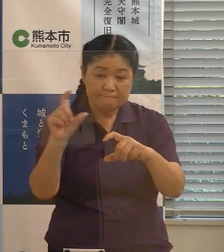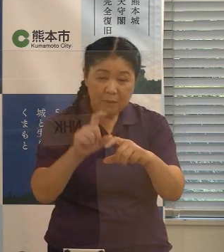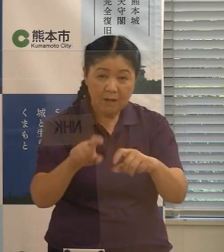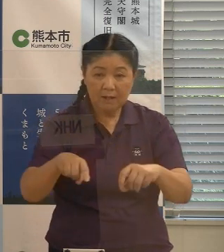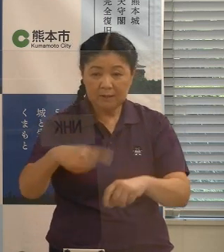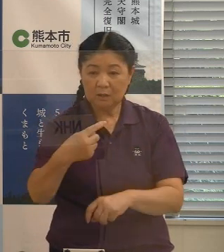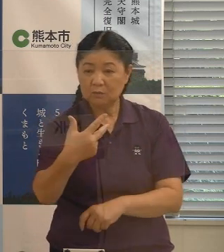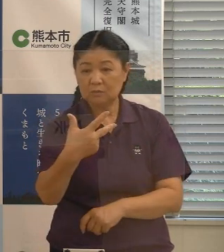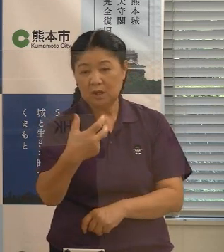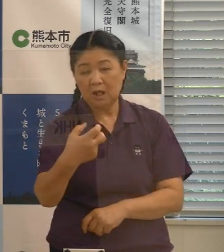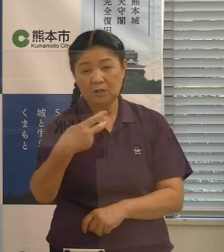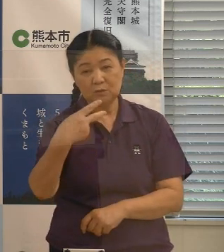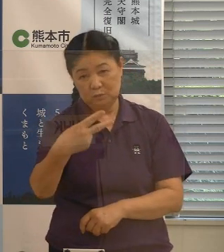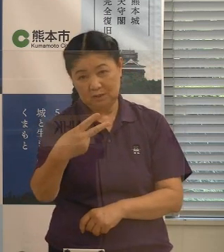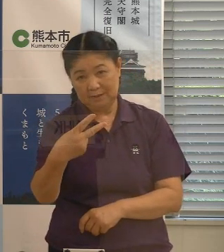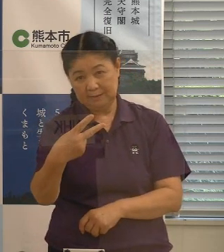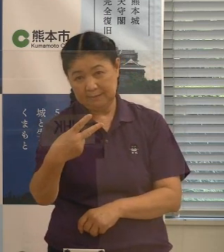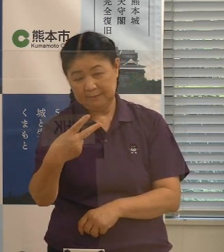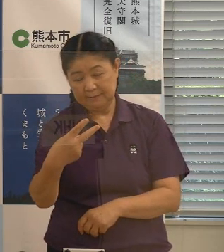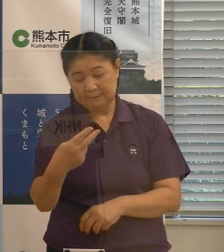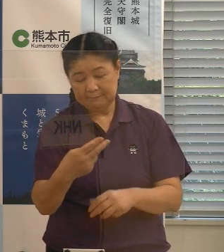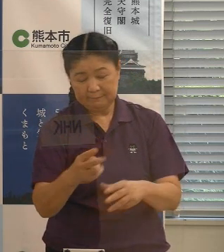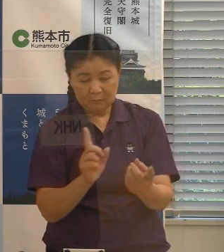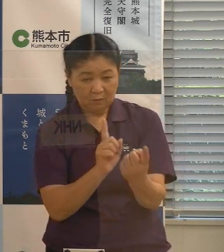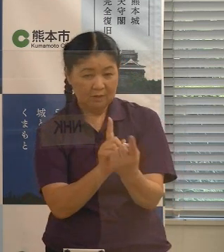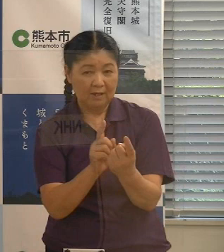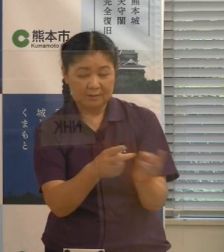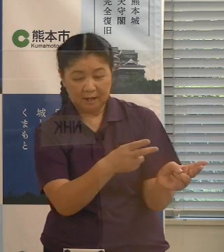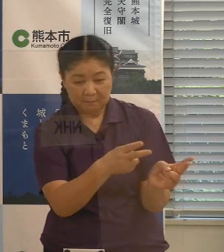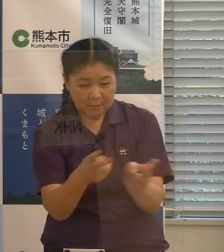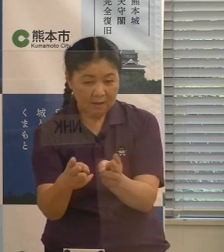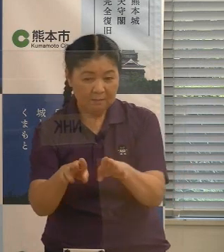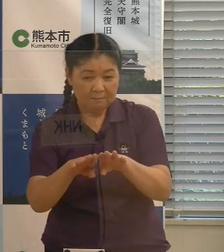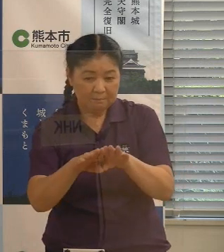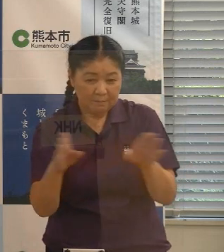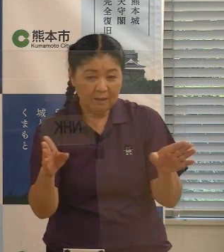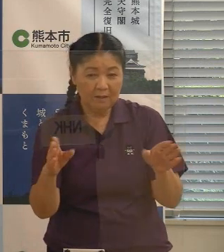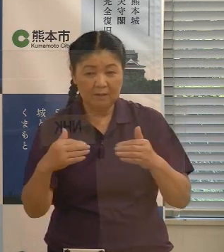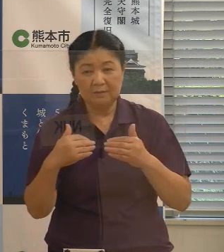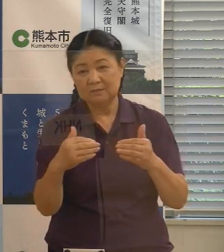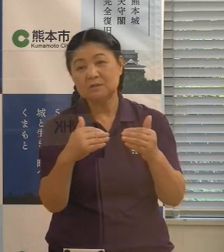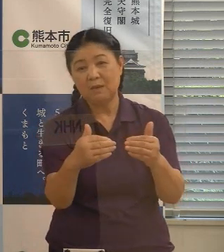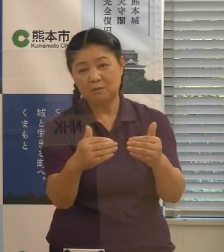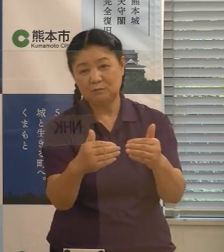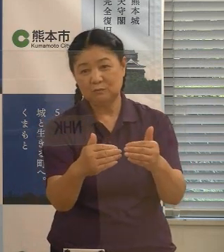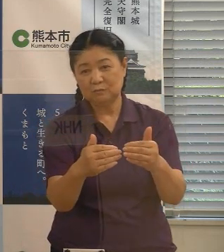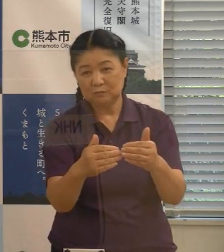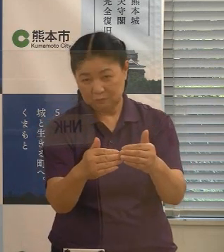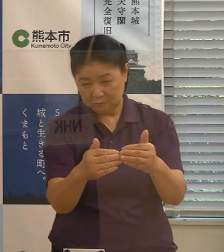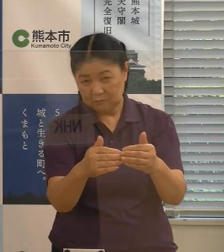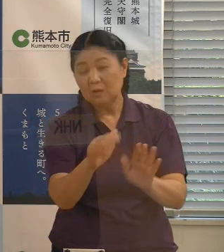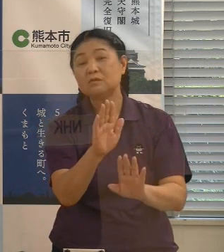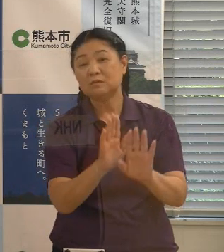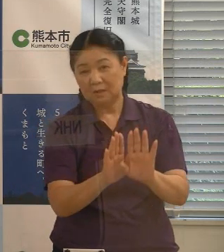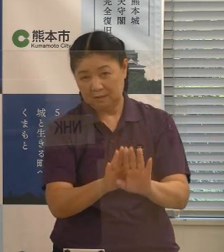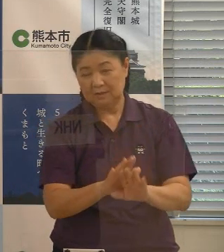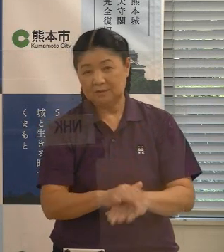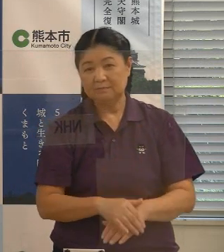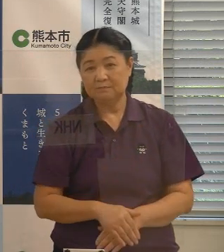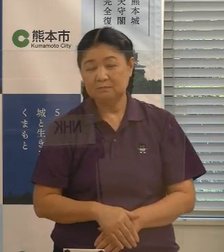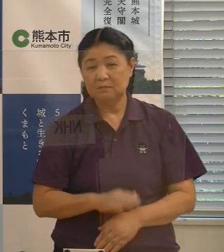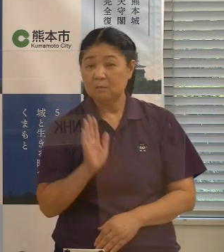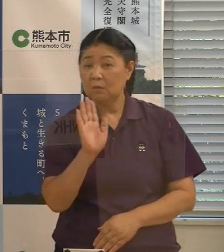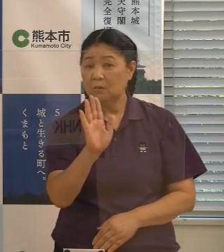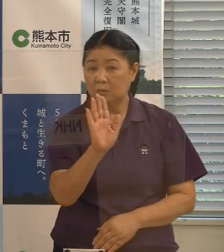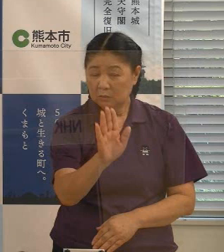勢172名の体制へ強化を図ってまいります。しかし